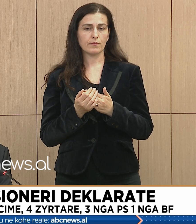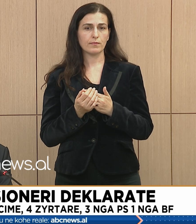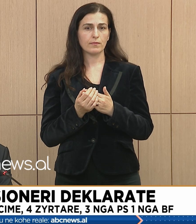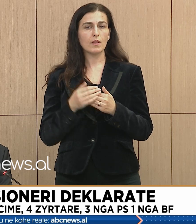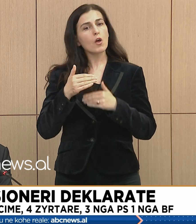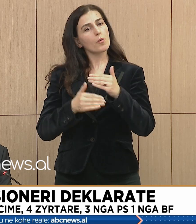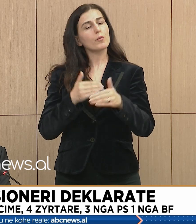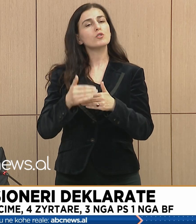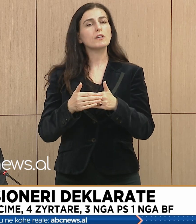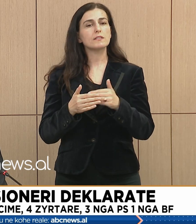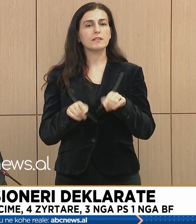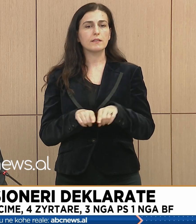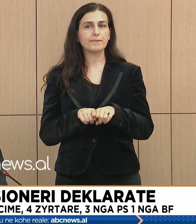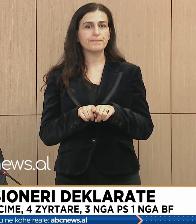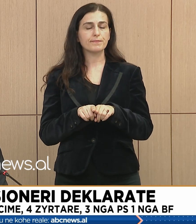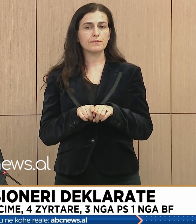procesit të